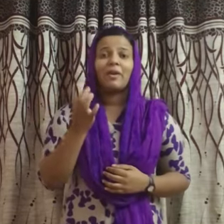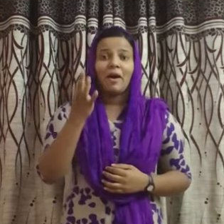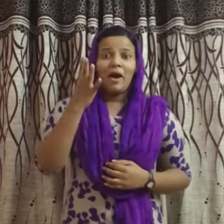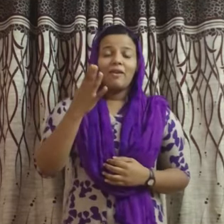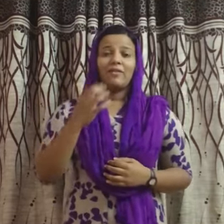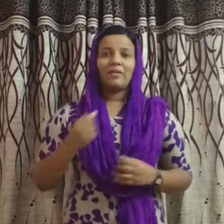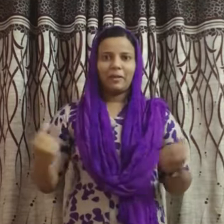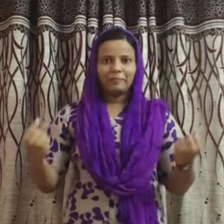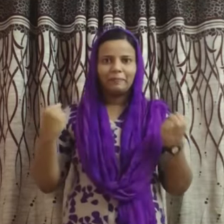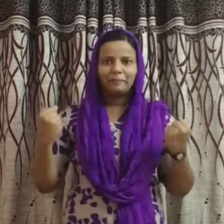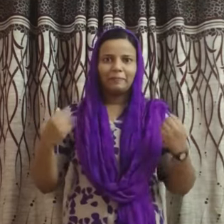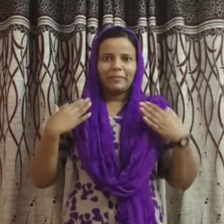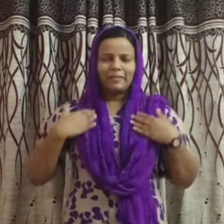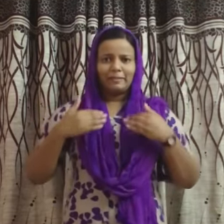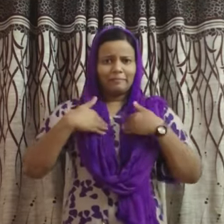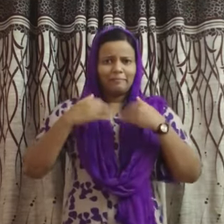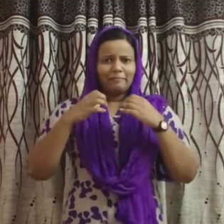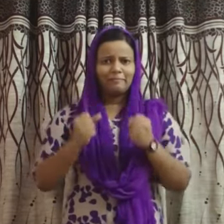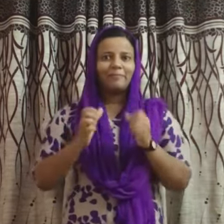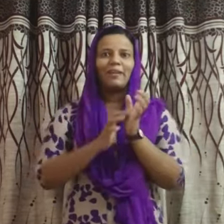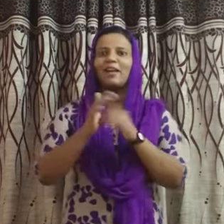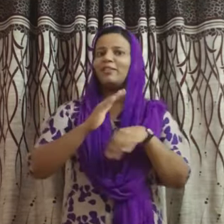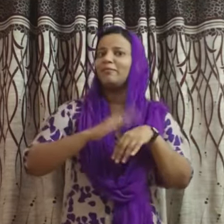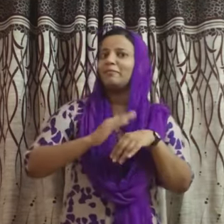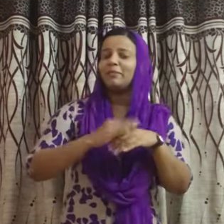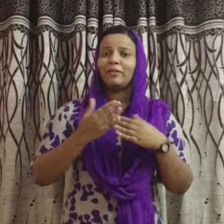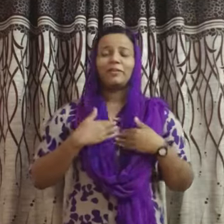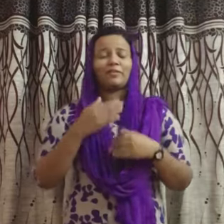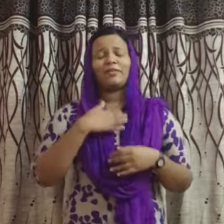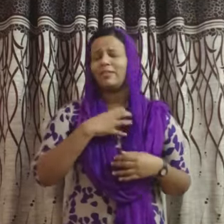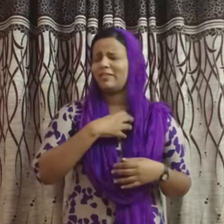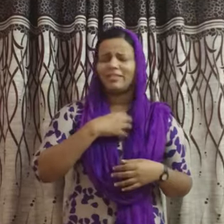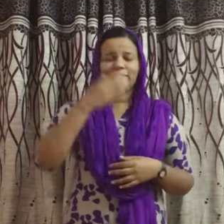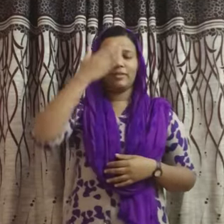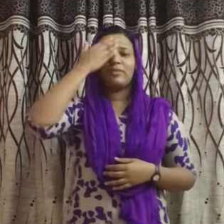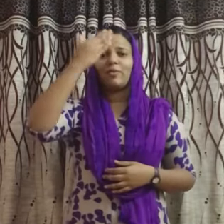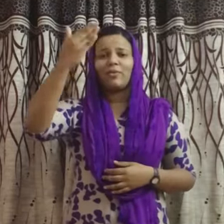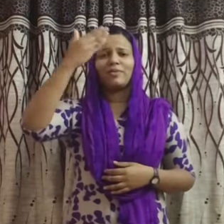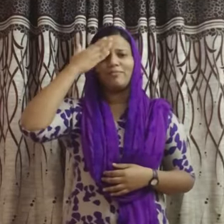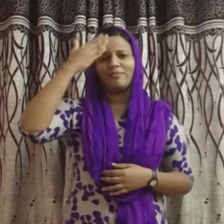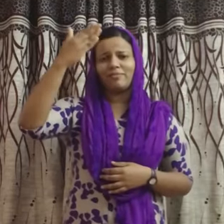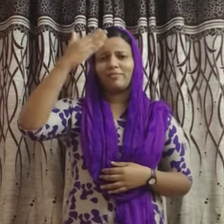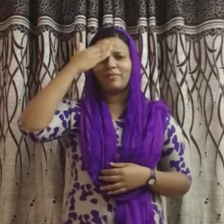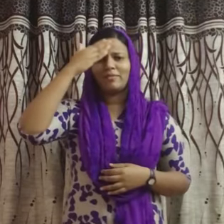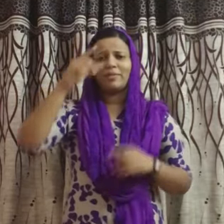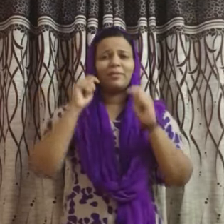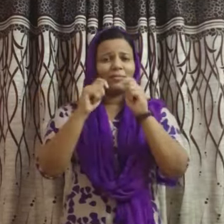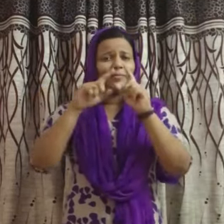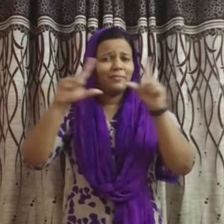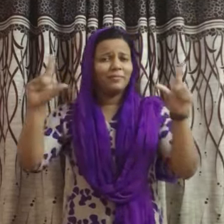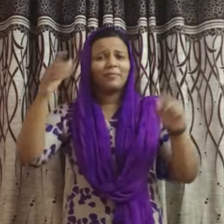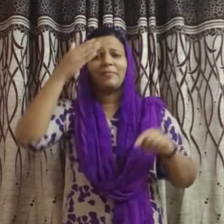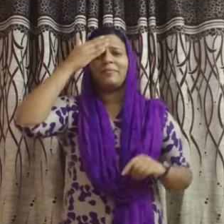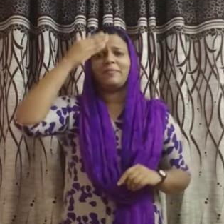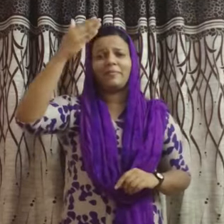രാവിലെ നമ്മളെ ആരോഗ്യത്തോടെ സൗഖ്യത്തോടെ ഉണർത്തി കർത്താവിന് നന്ദി നിറഞ്ഞ ഹൃദയത്തോടെ സ്തോത്രം ചെയ്യാം. ഹല്ലേലൂയ. സ്തോത്രം, സ്തോത്രം. എല്ലാ ധരങ്ങളും